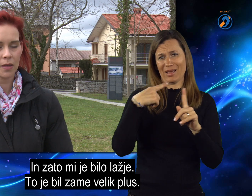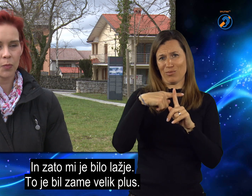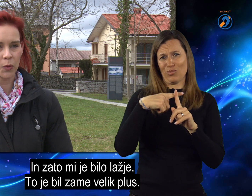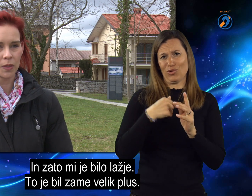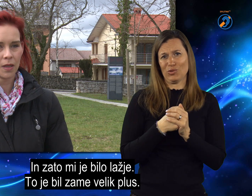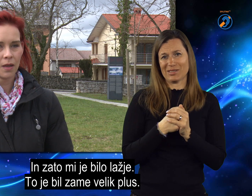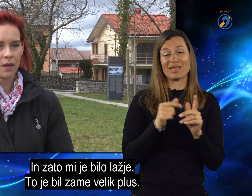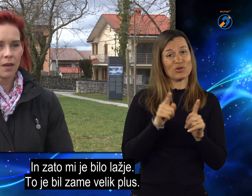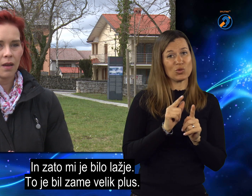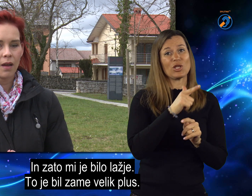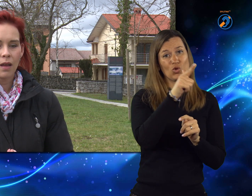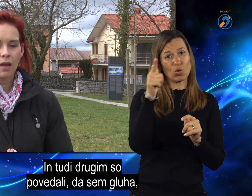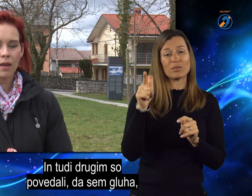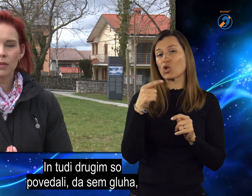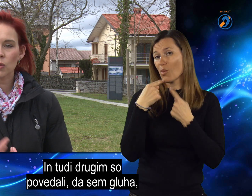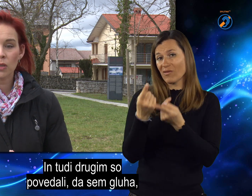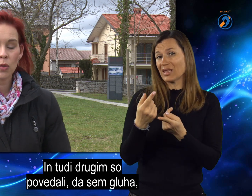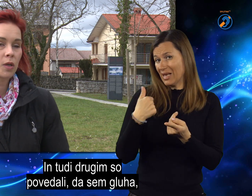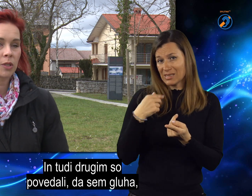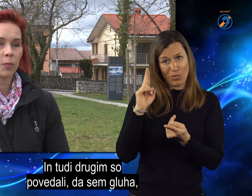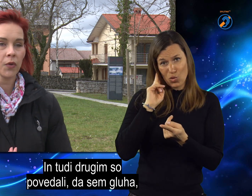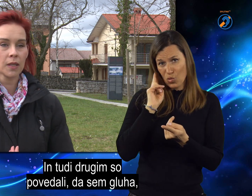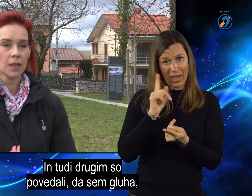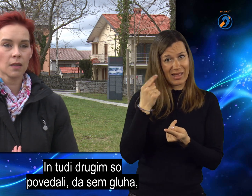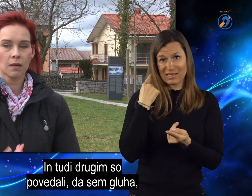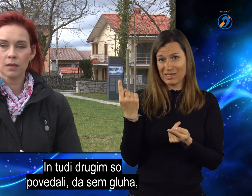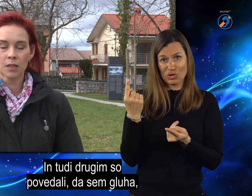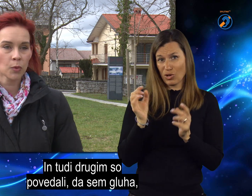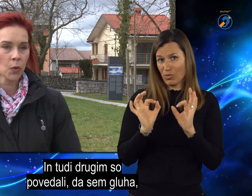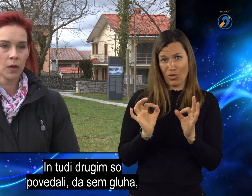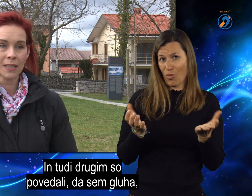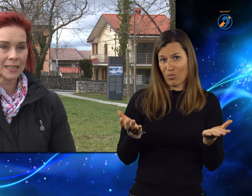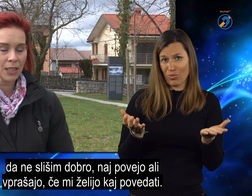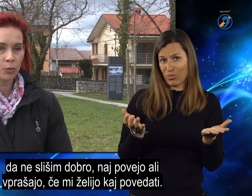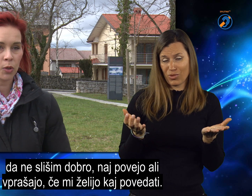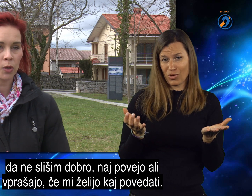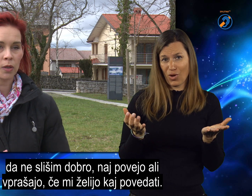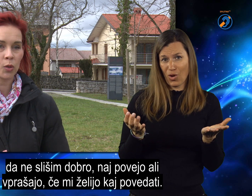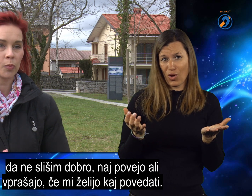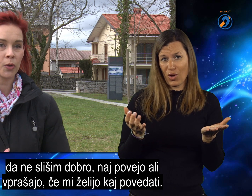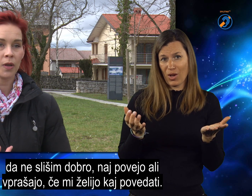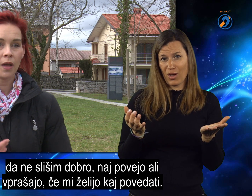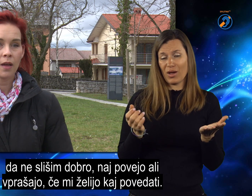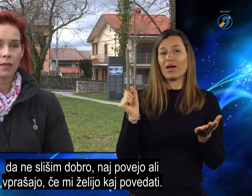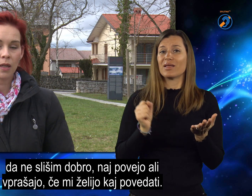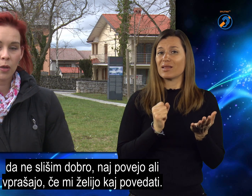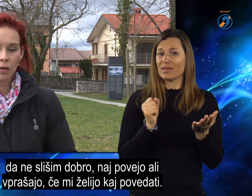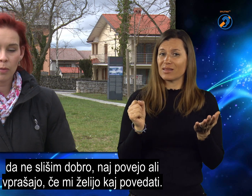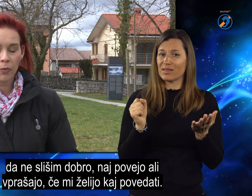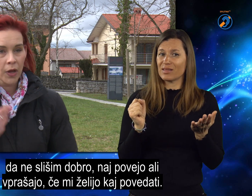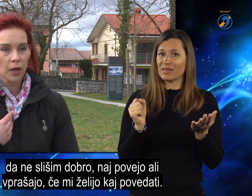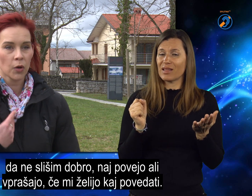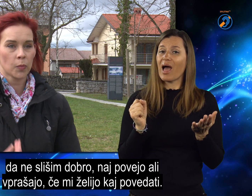bil veliki plus. In tudi drugim so povedali, da sem gluha, da ne slišim dobro, da